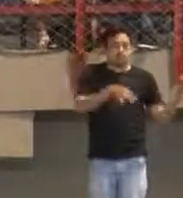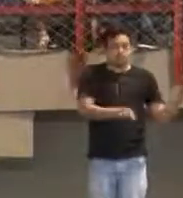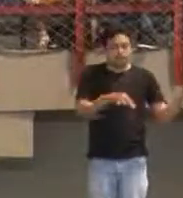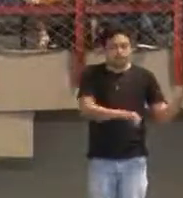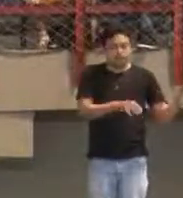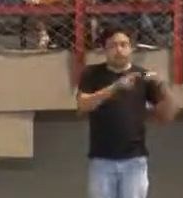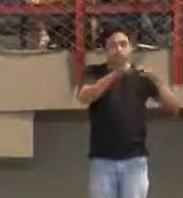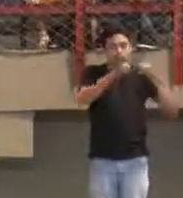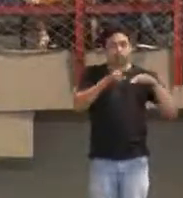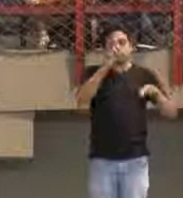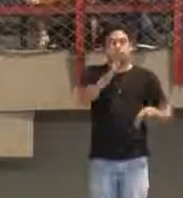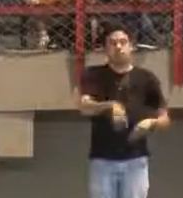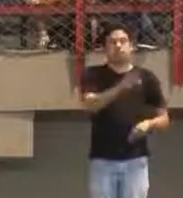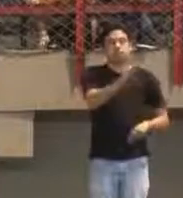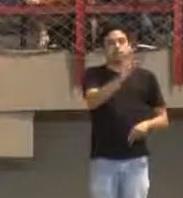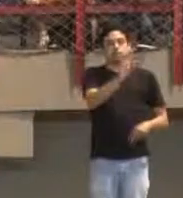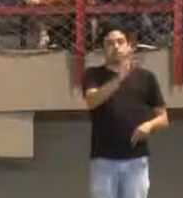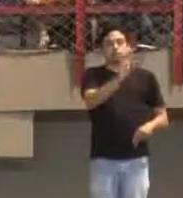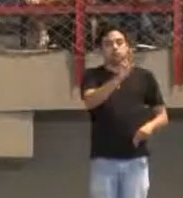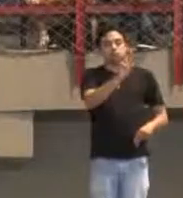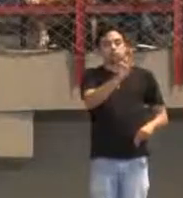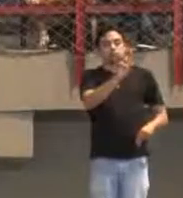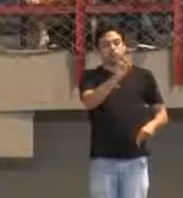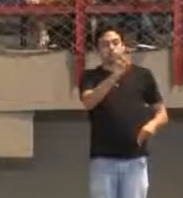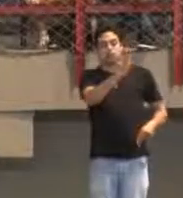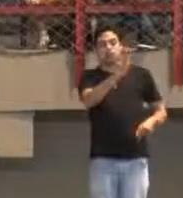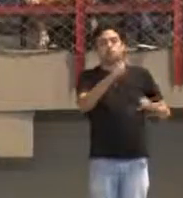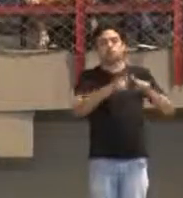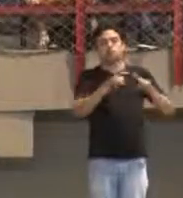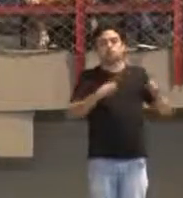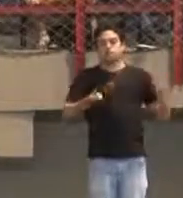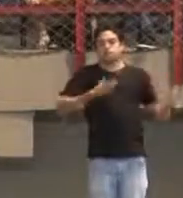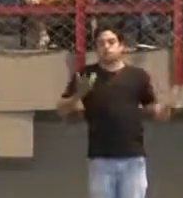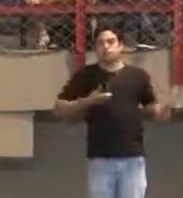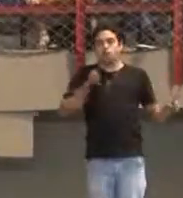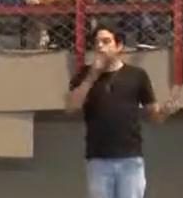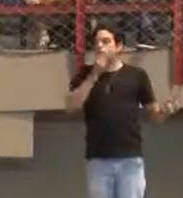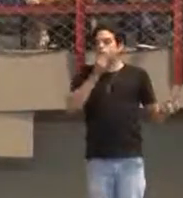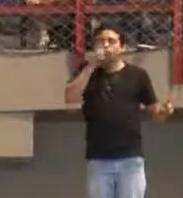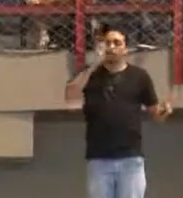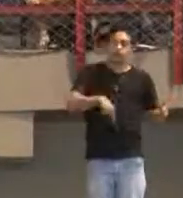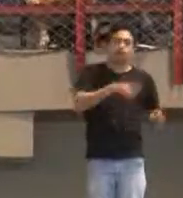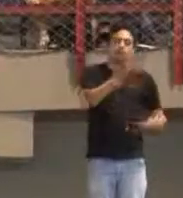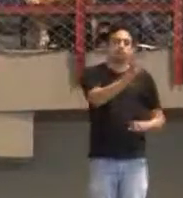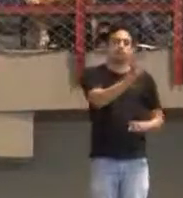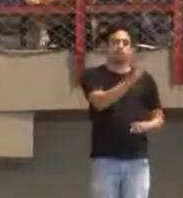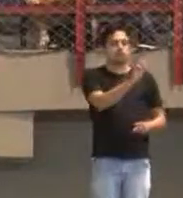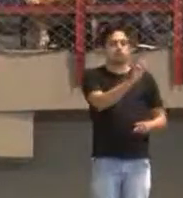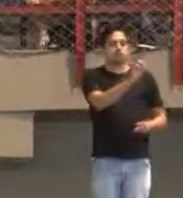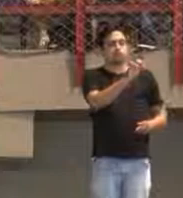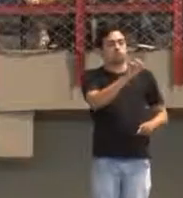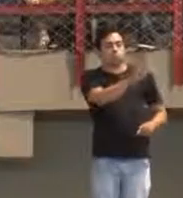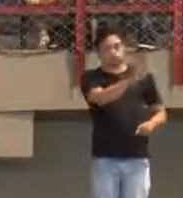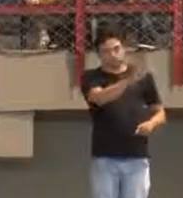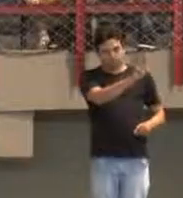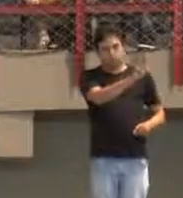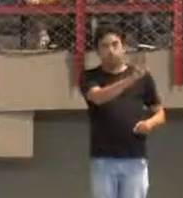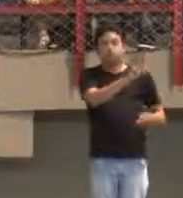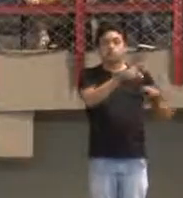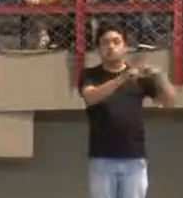por isso que o nome era trovador. Ninguém dizia poeta, dizia trovador. Então,